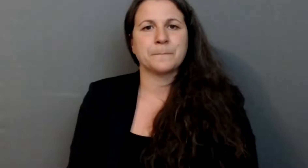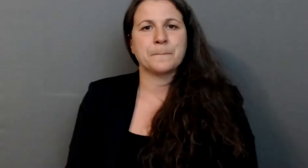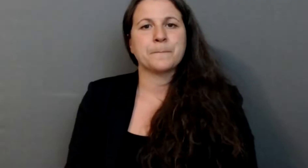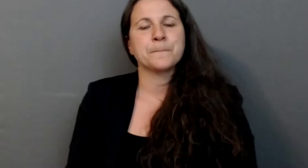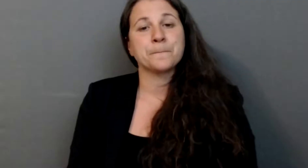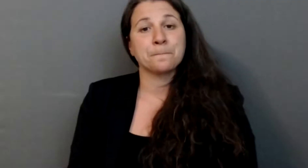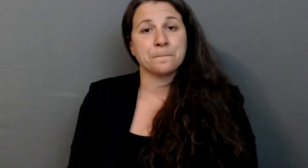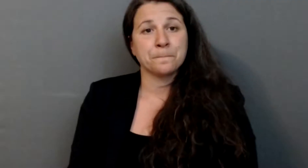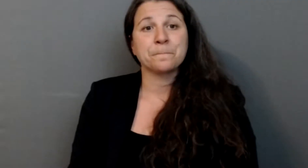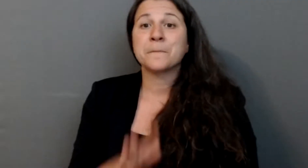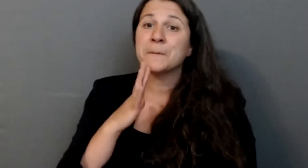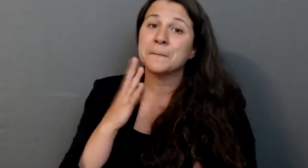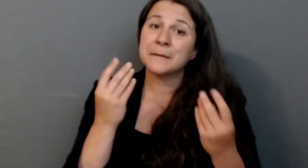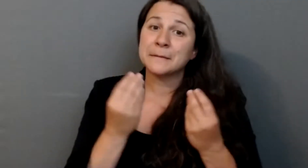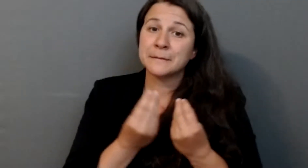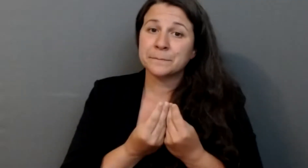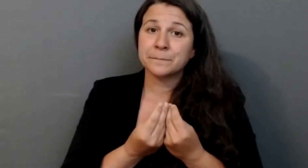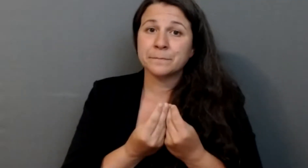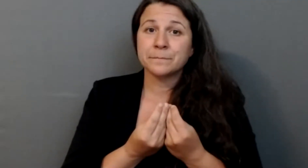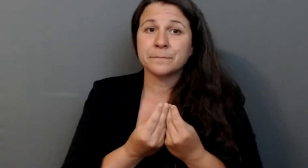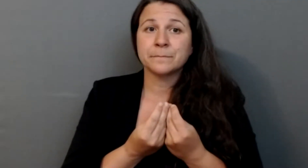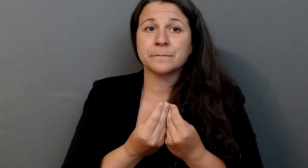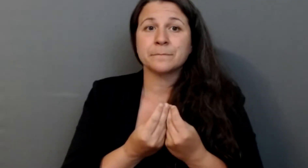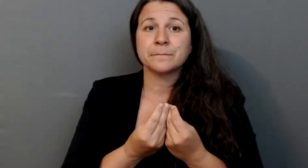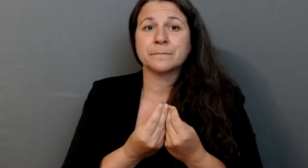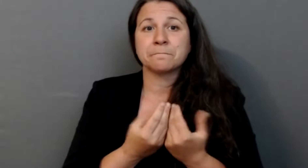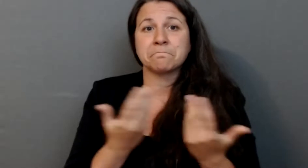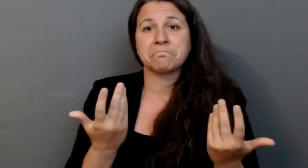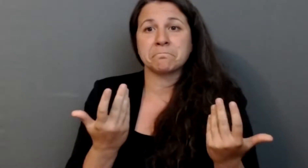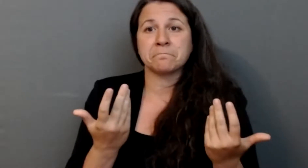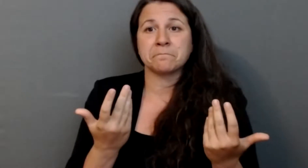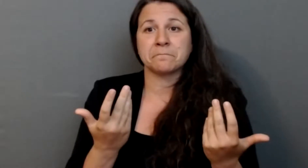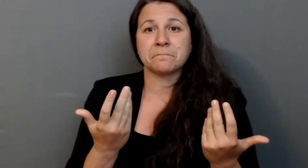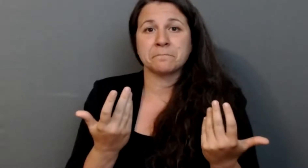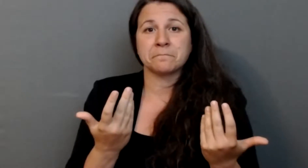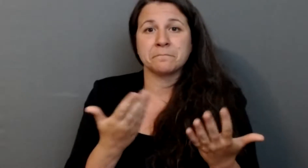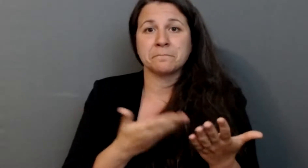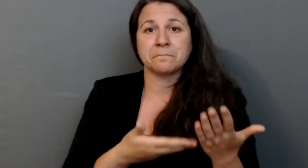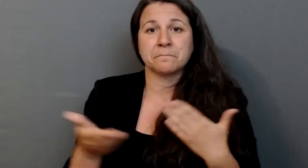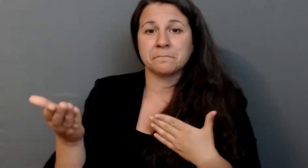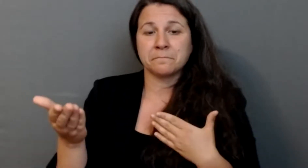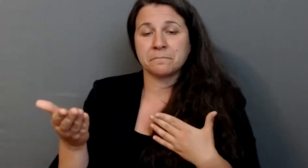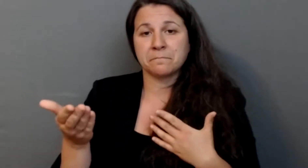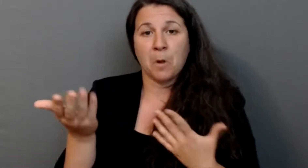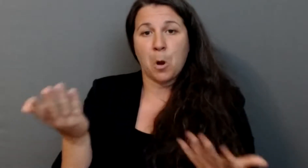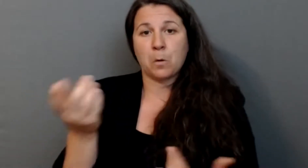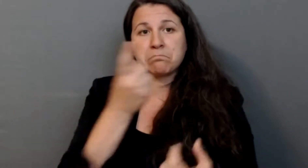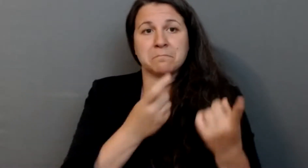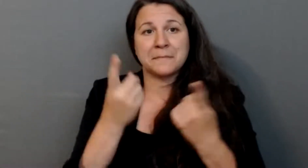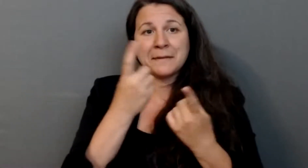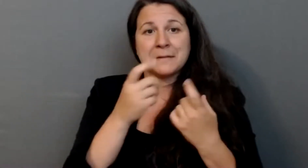Alors, merci, puis à toi de prendre les paroles, les tours de pour les questions,